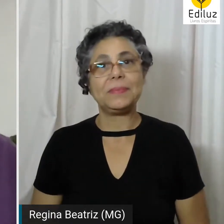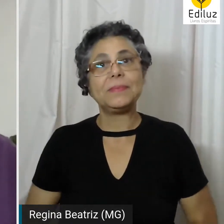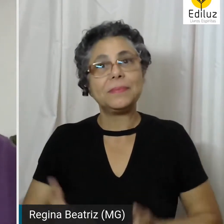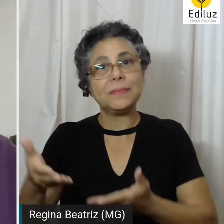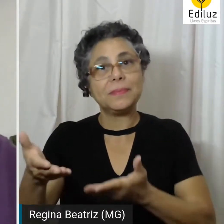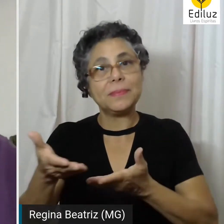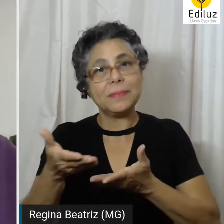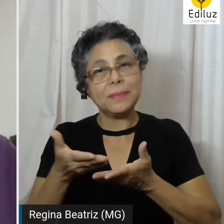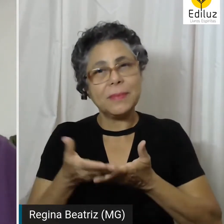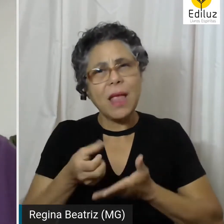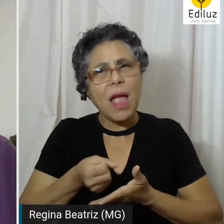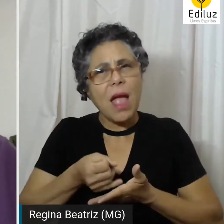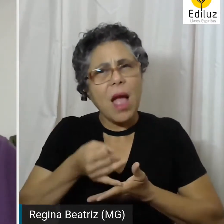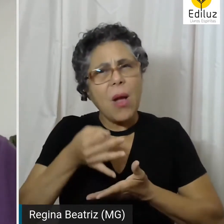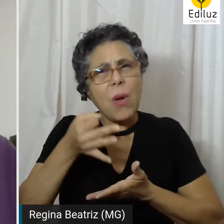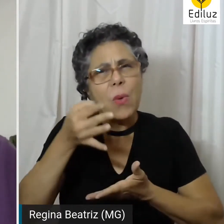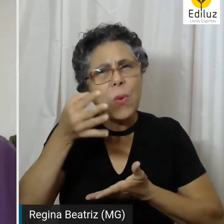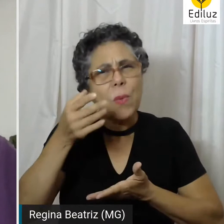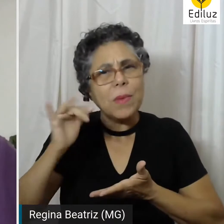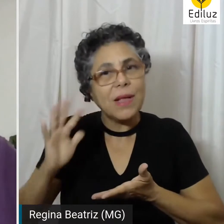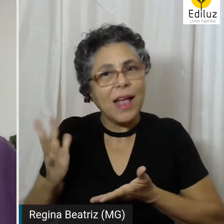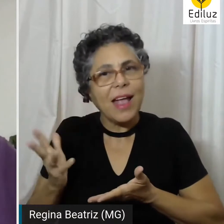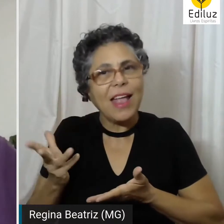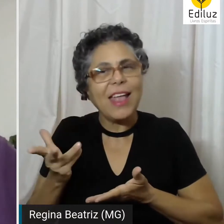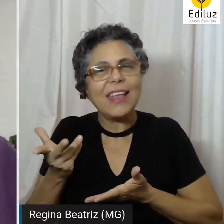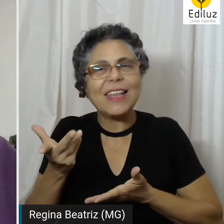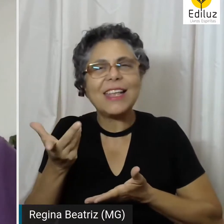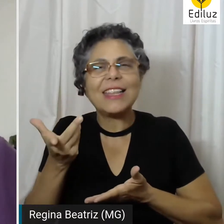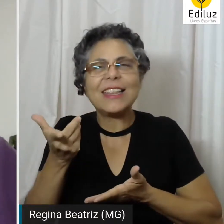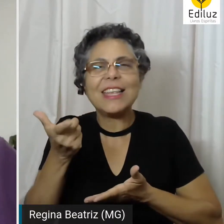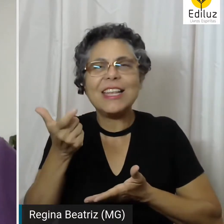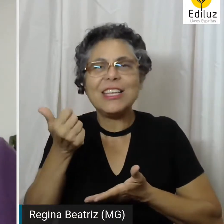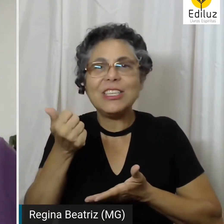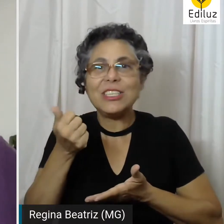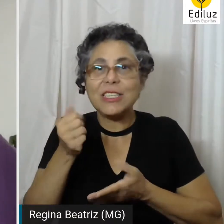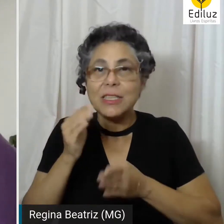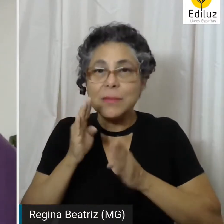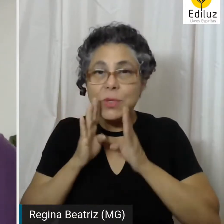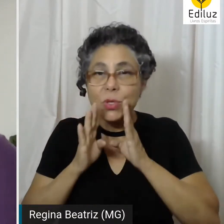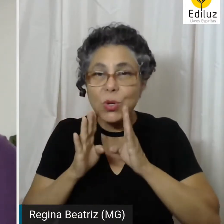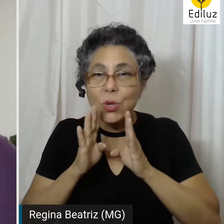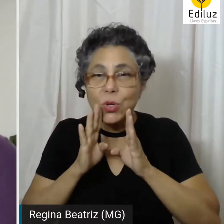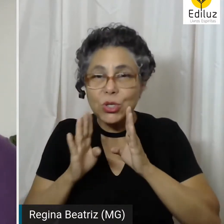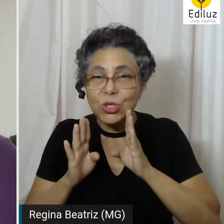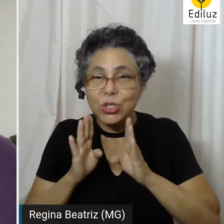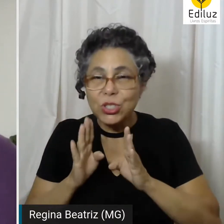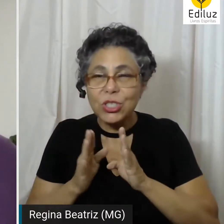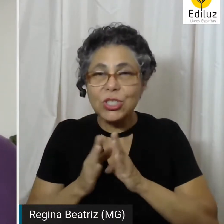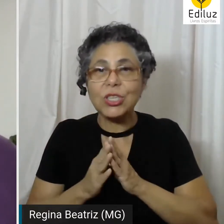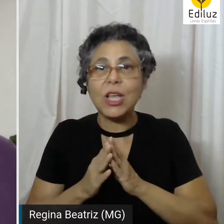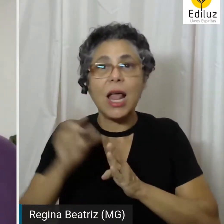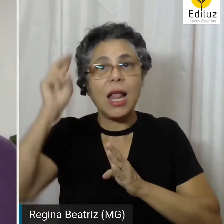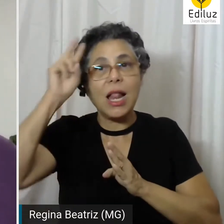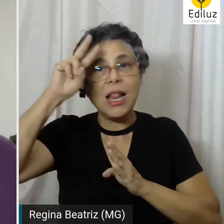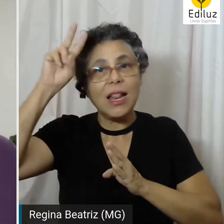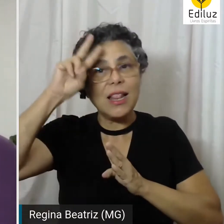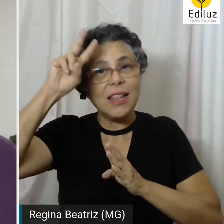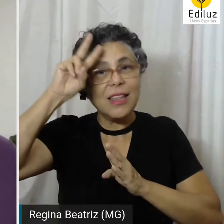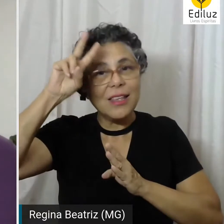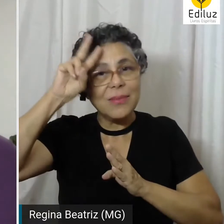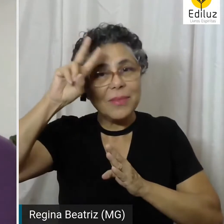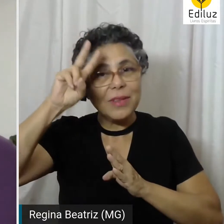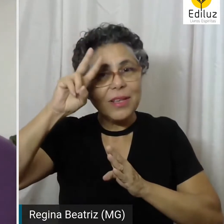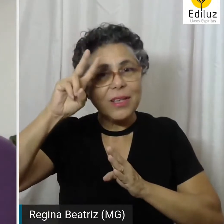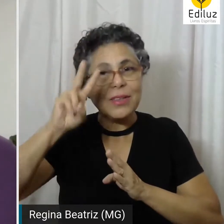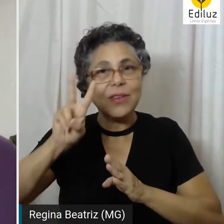trazendo algumas características dessa linha psicológica, lembrando que para a